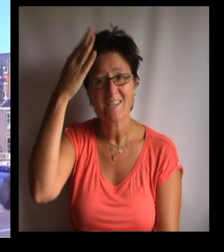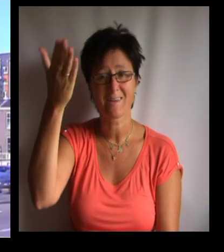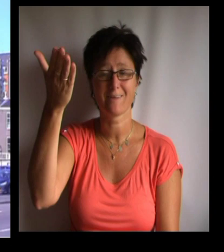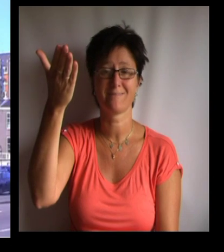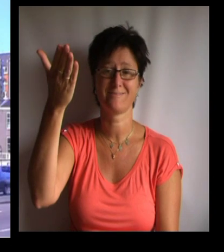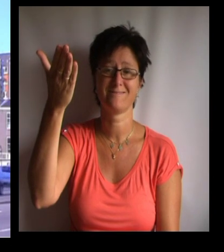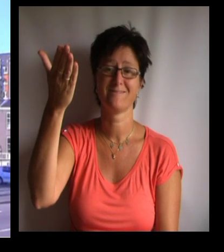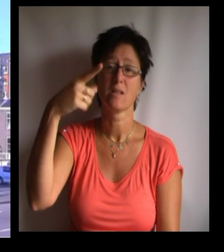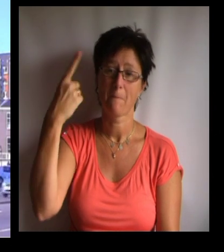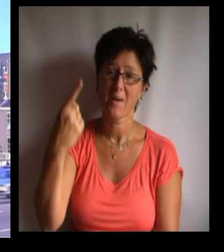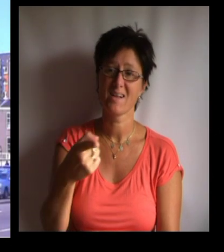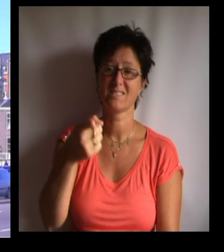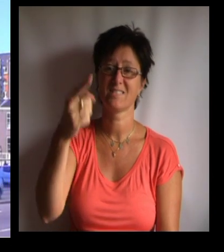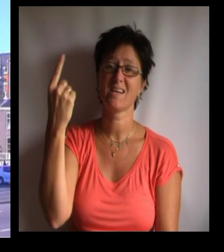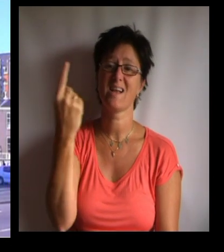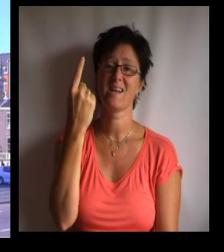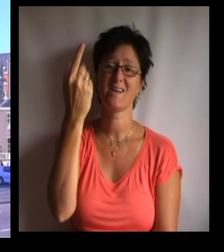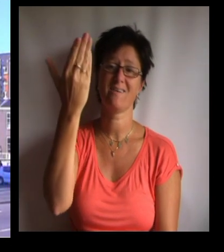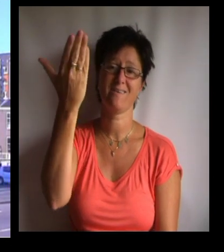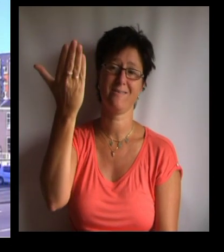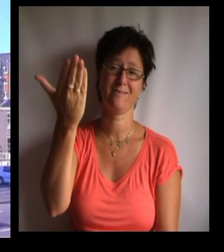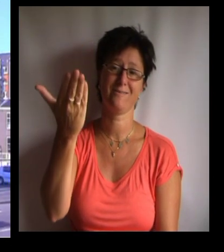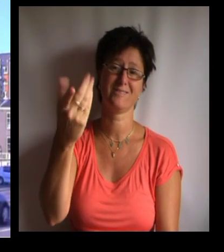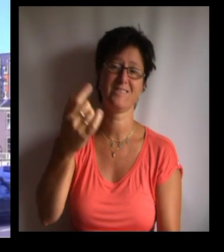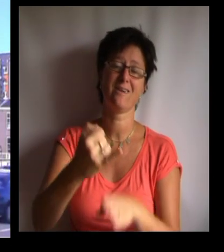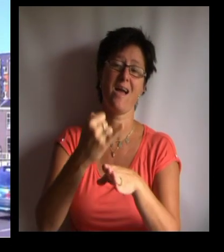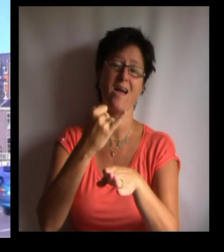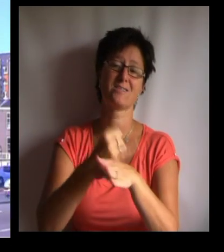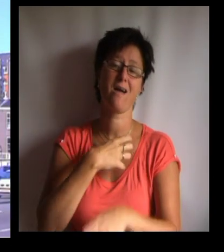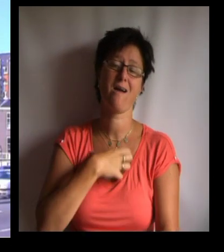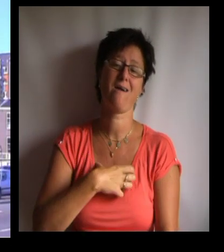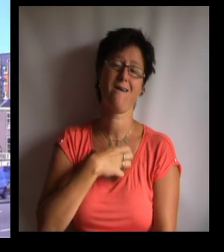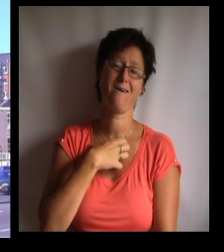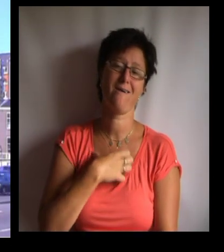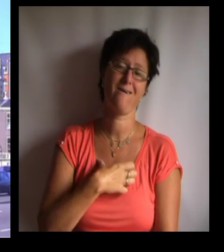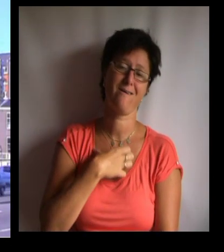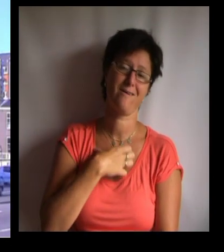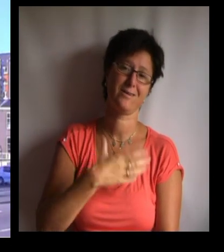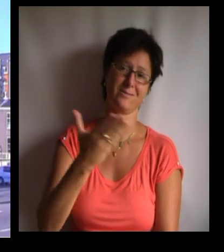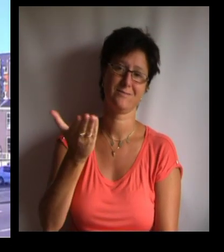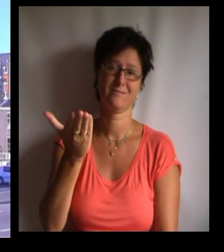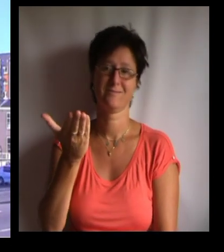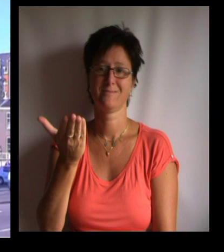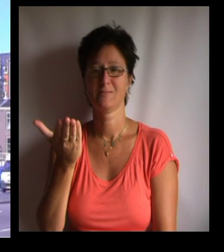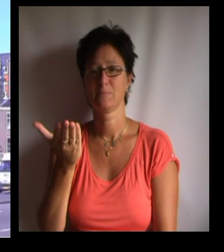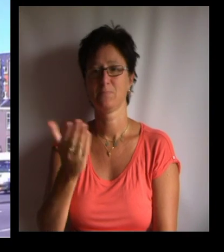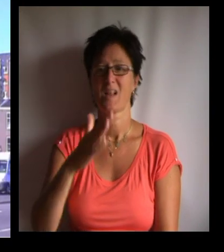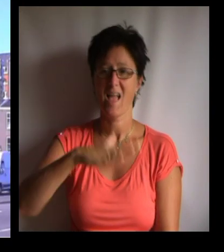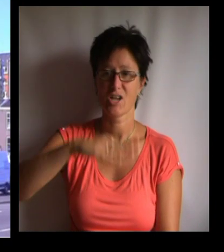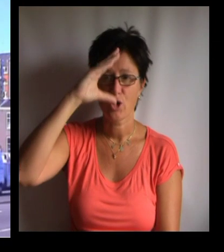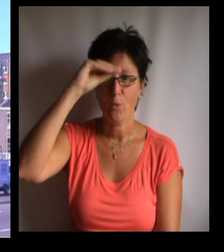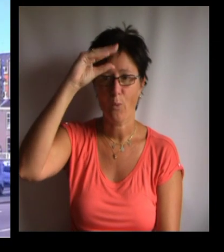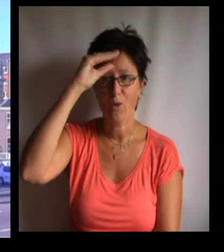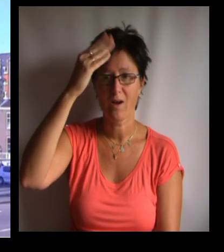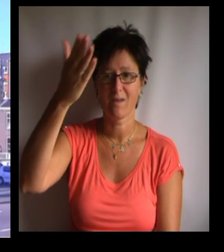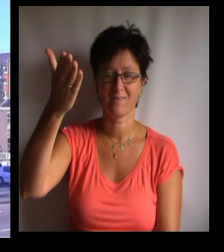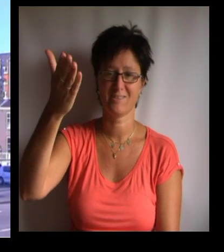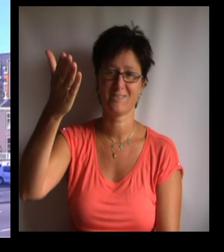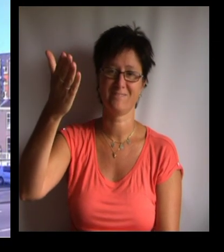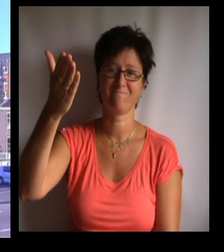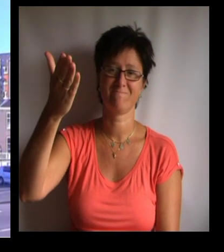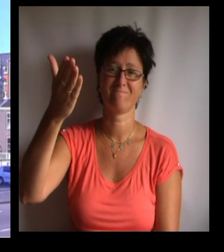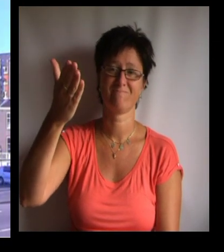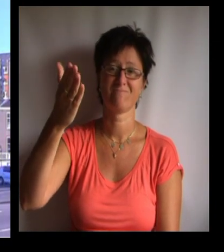leren, want dan ben jij degene die het laatst verlacht. Kleine jongen,